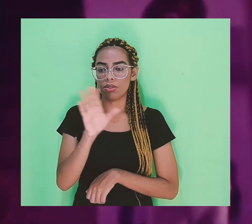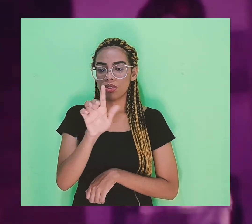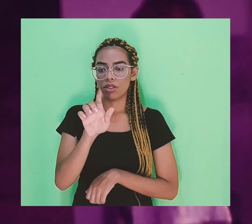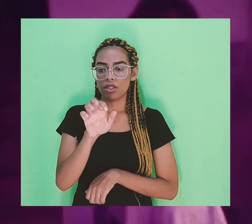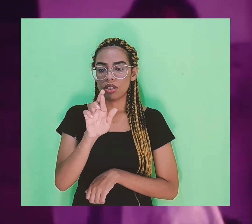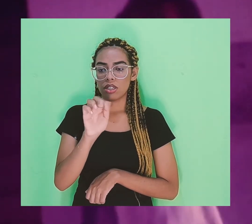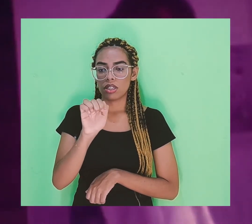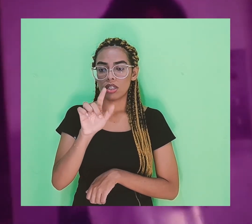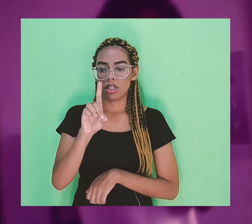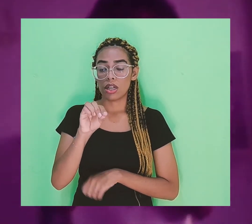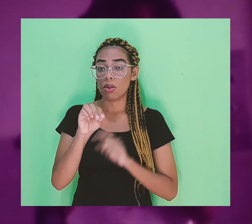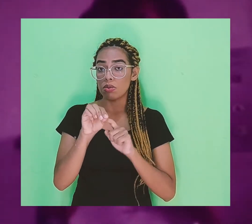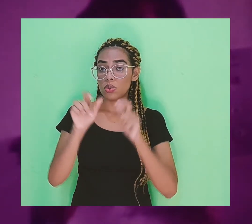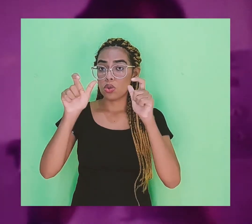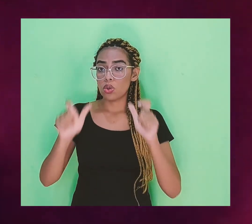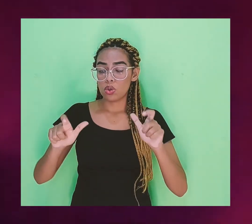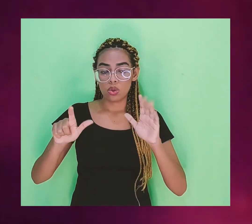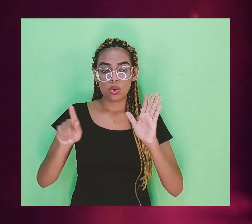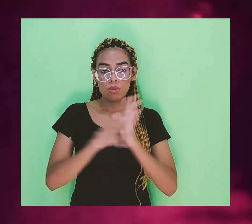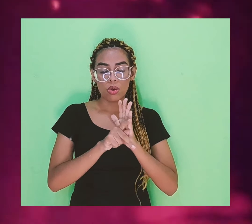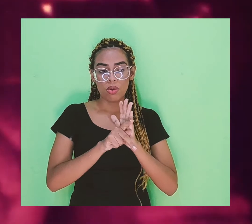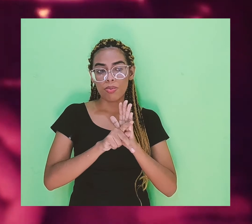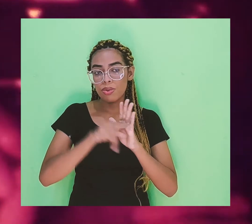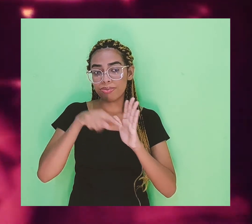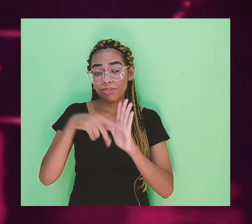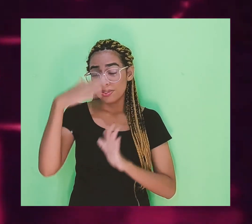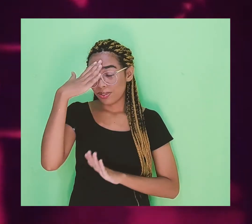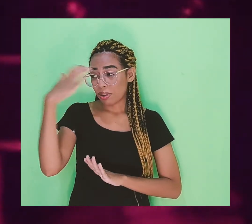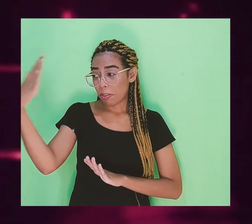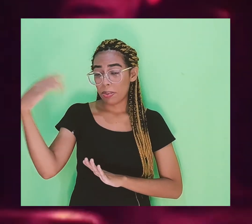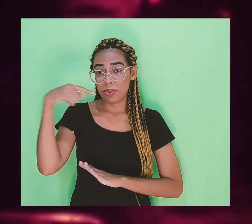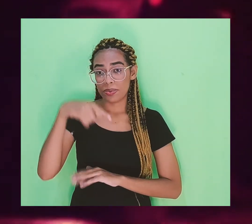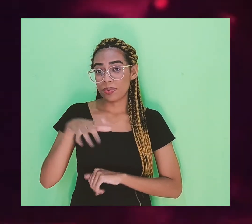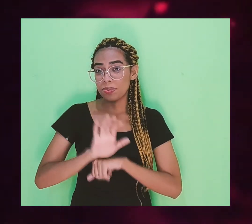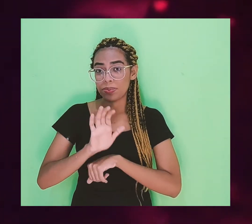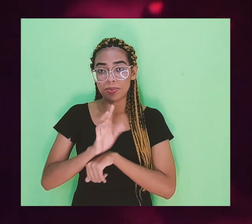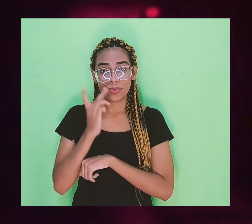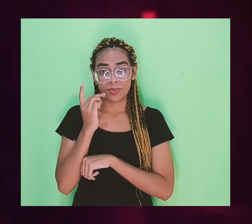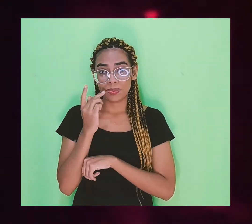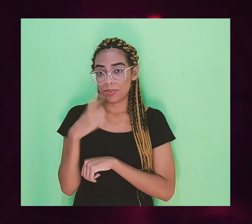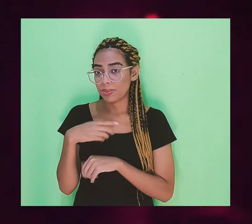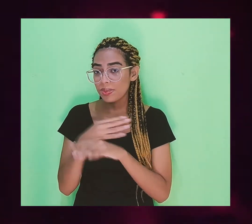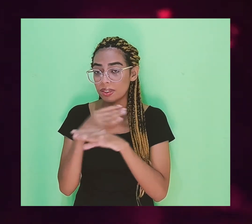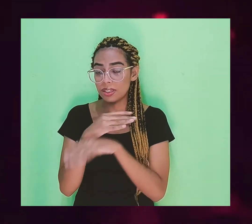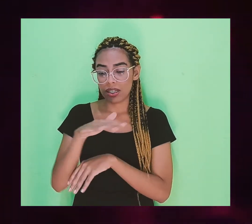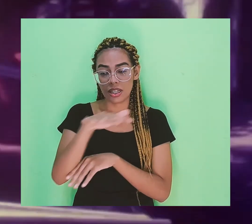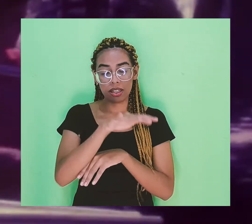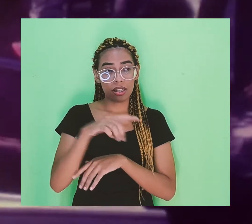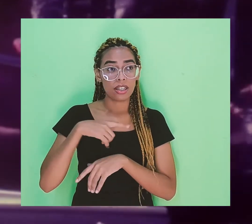é um sebo tradicional de Fortaleza, né? Fica situado ali no centro de Fortaleza. E tem um espaço lá que ele tem